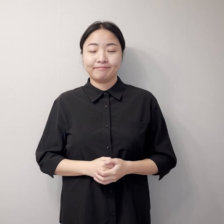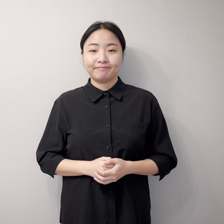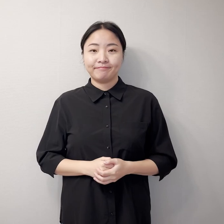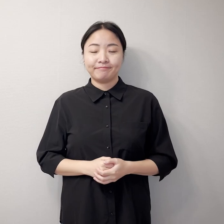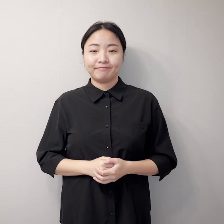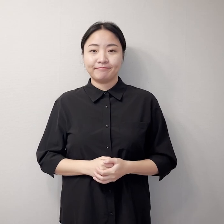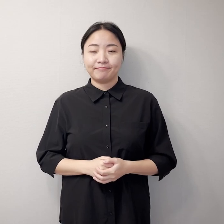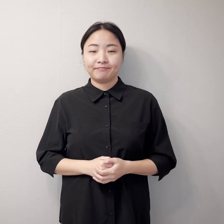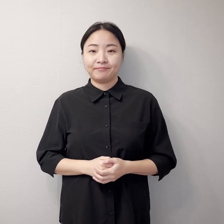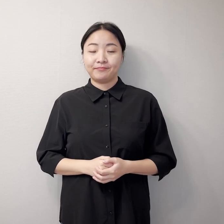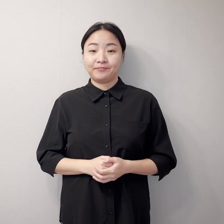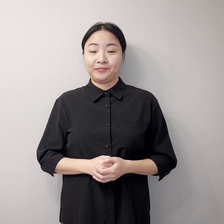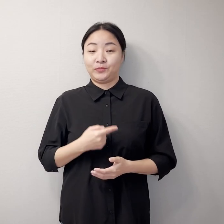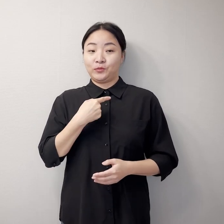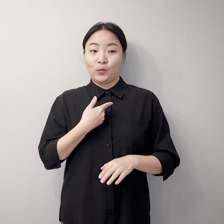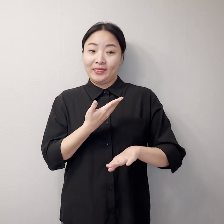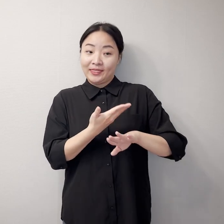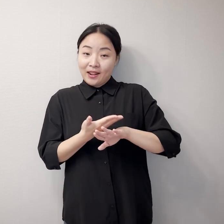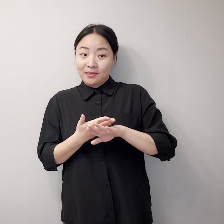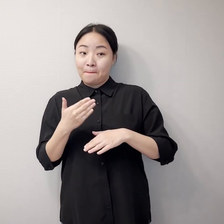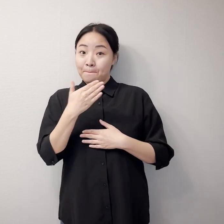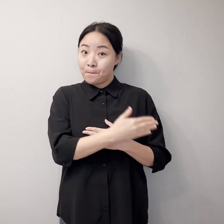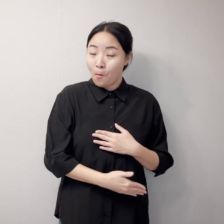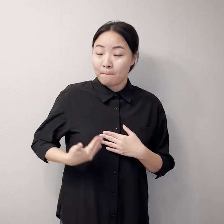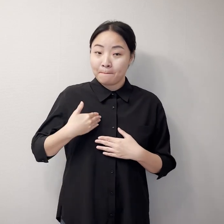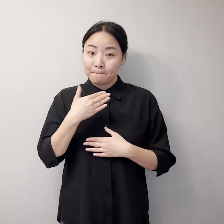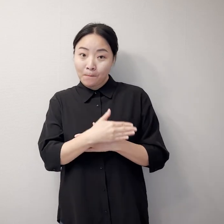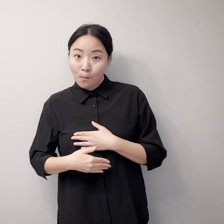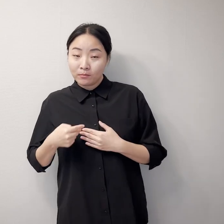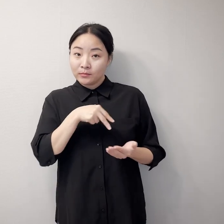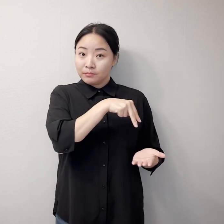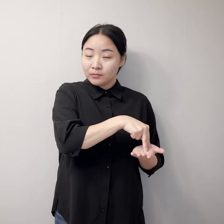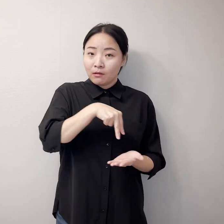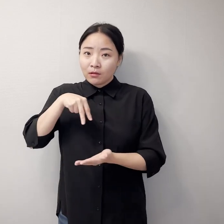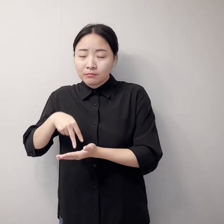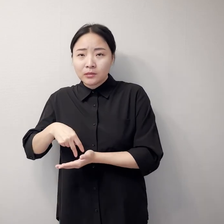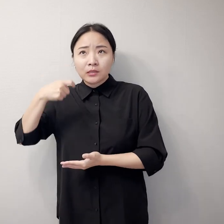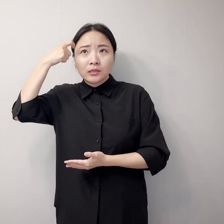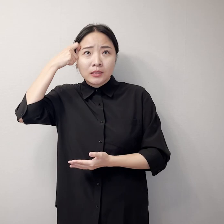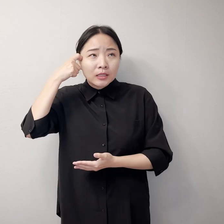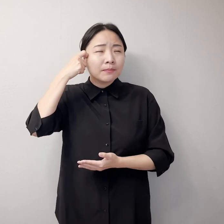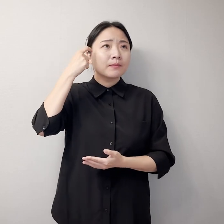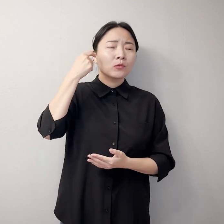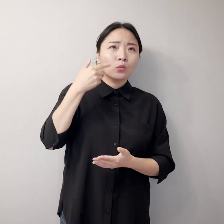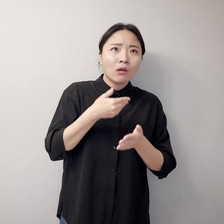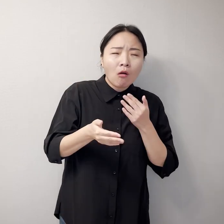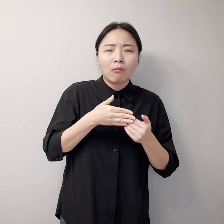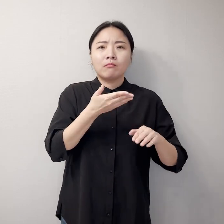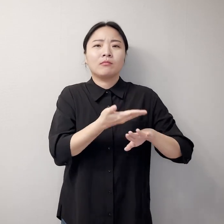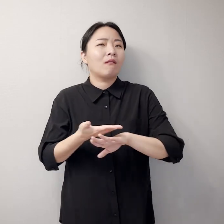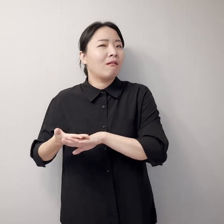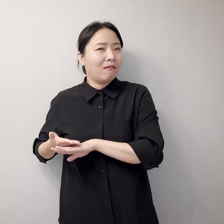물리적으로 서로 다른 몸들은 서로 다른 관점으로 세상을 경험하고 감각합니다